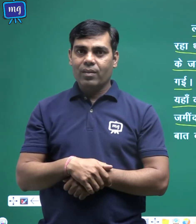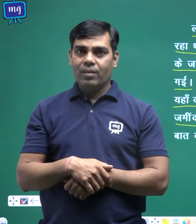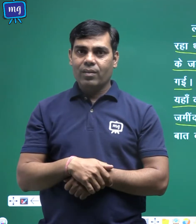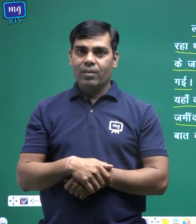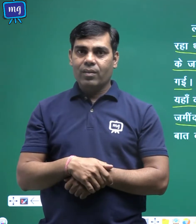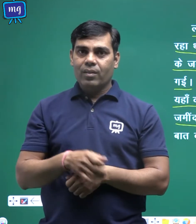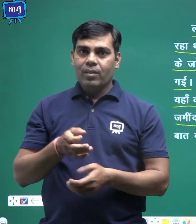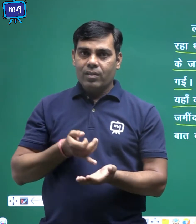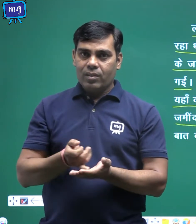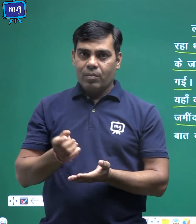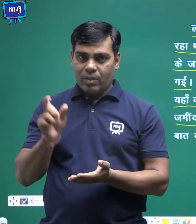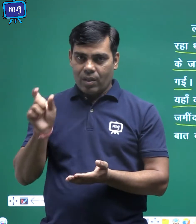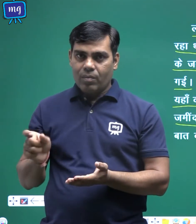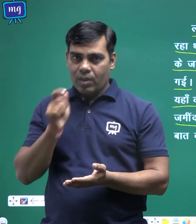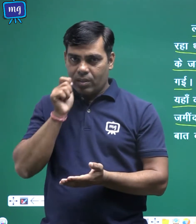जमींदार को